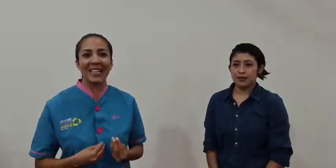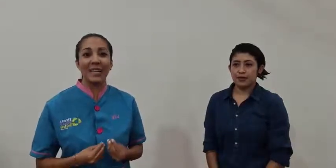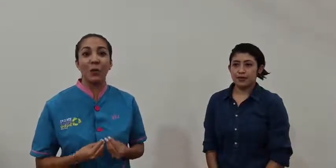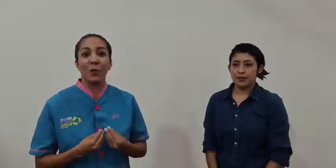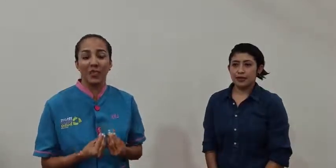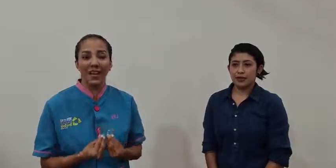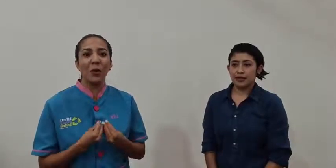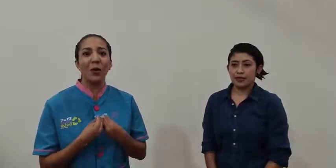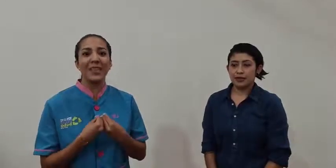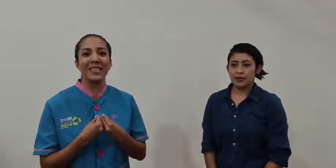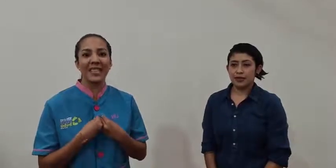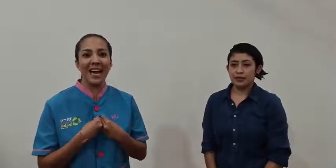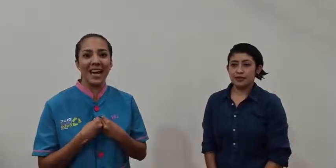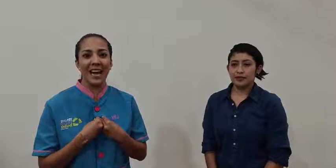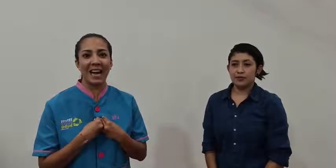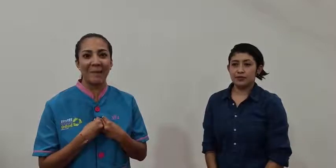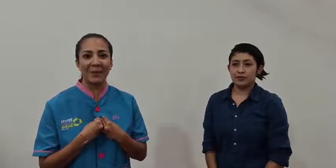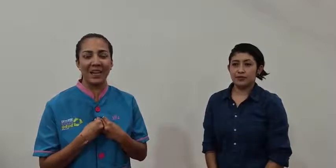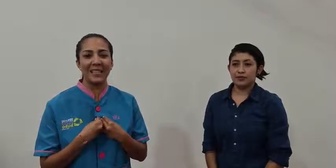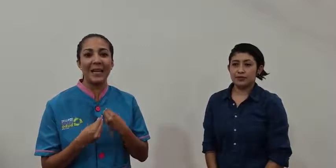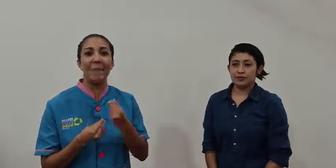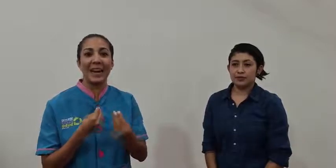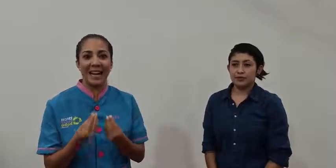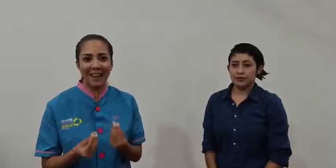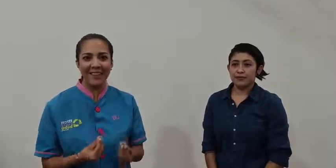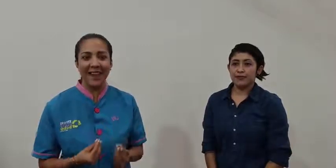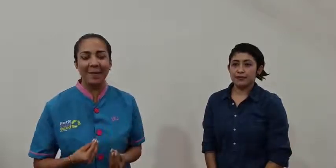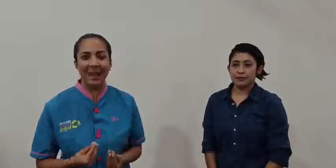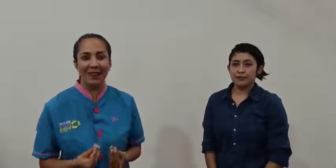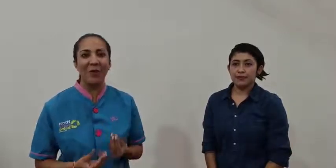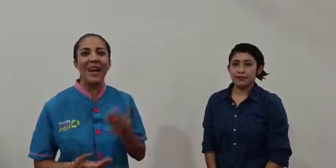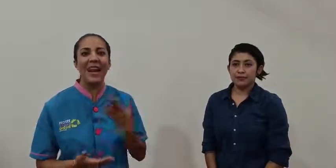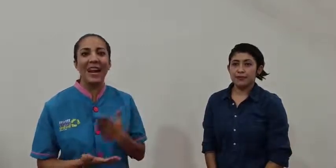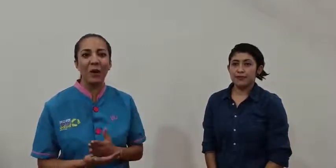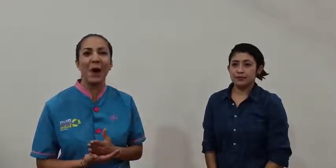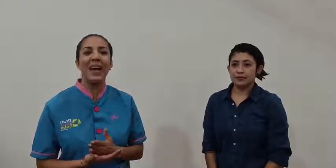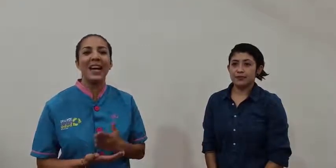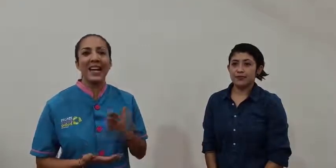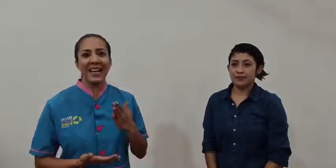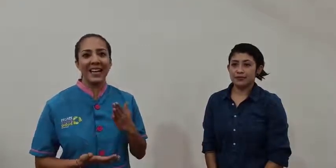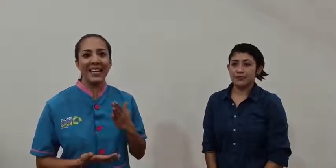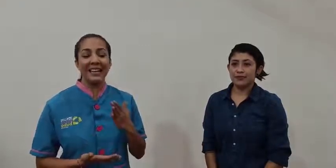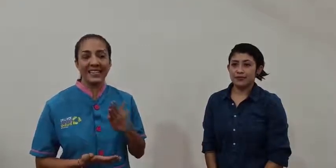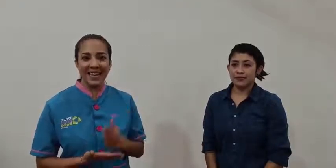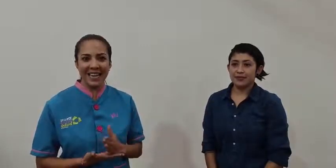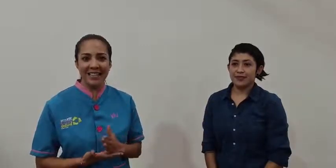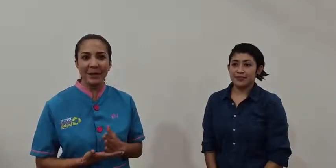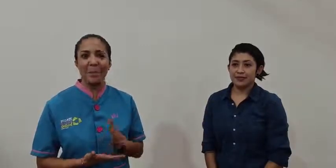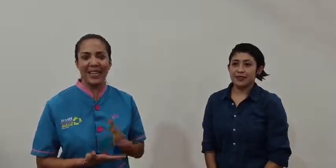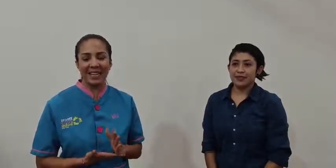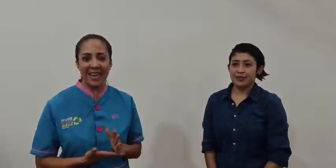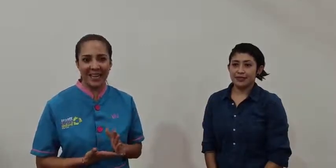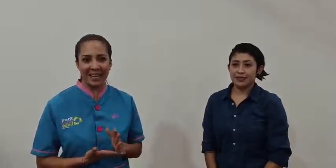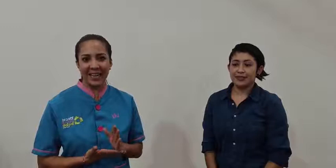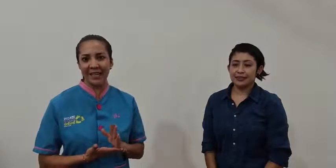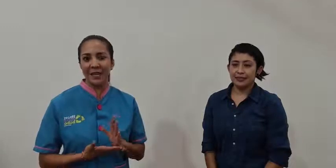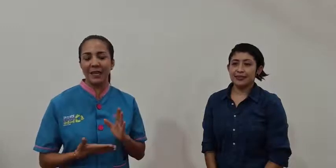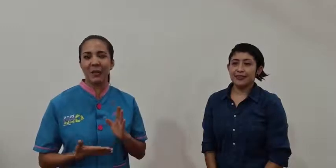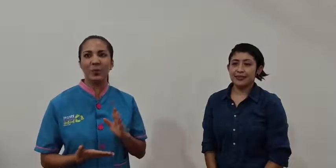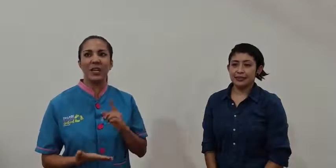esta comunidad o esta manera de hablar, ¿no? La lengua de señas mexicana, que se traduce